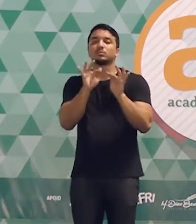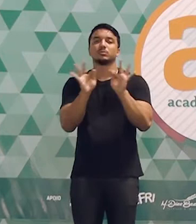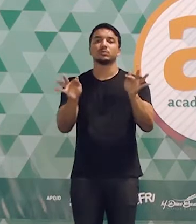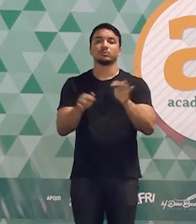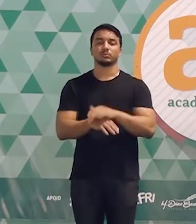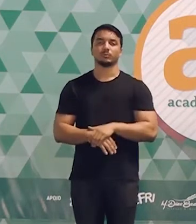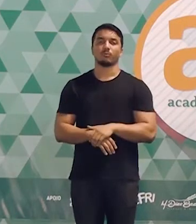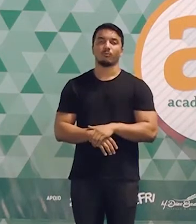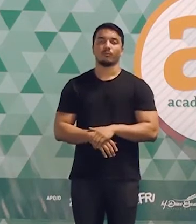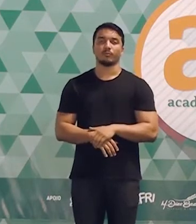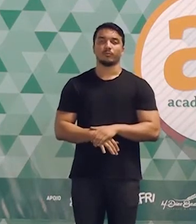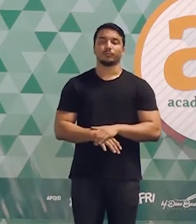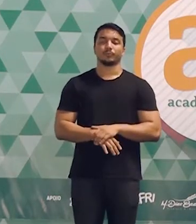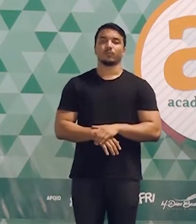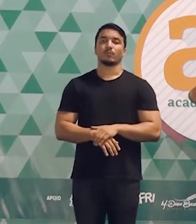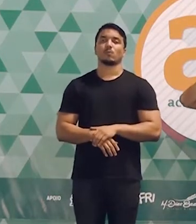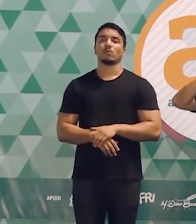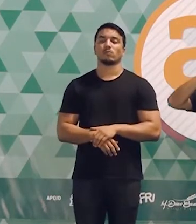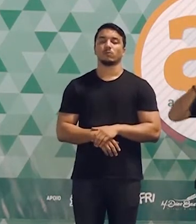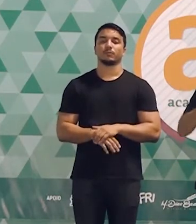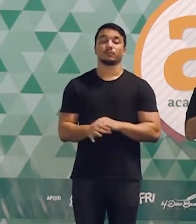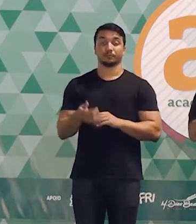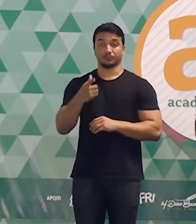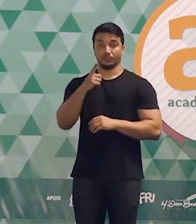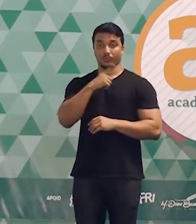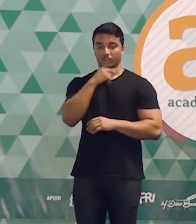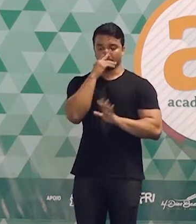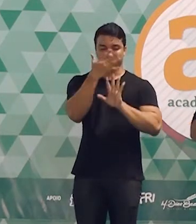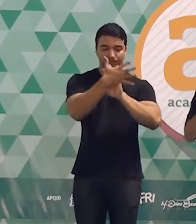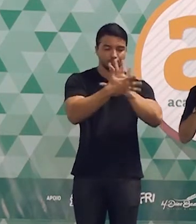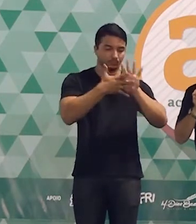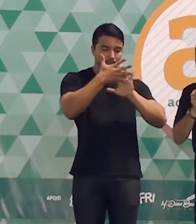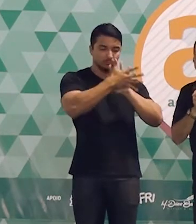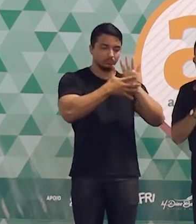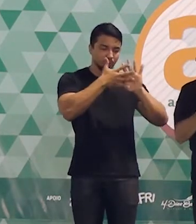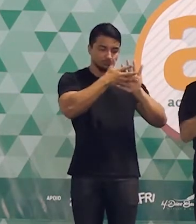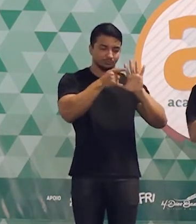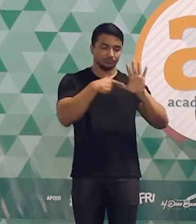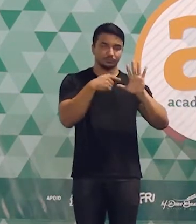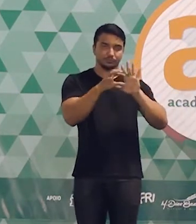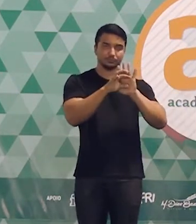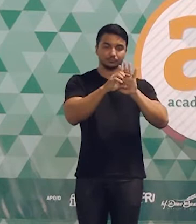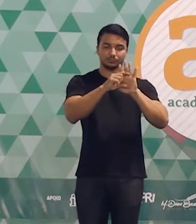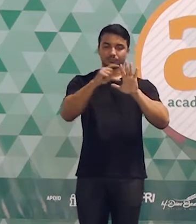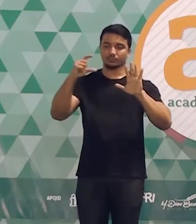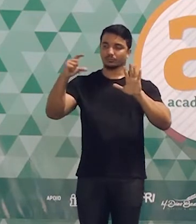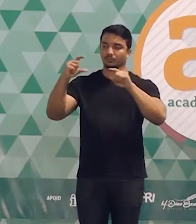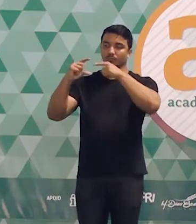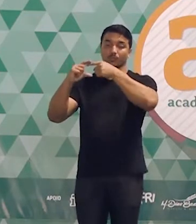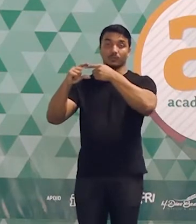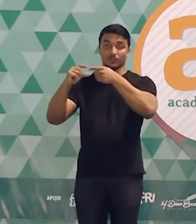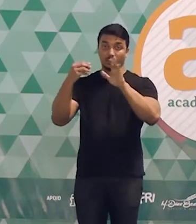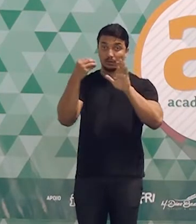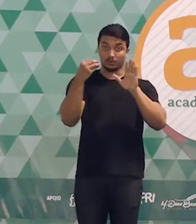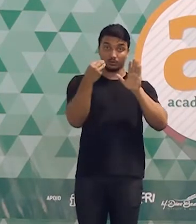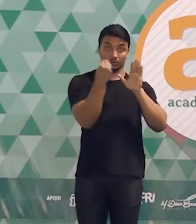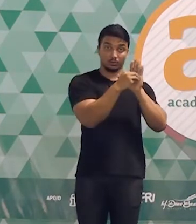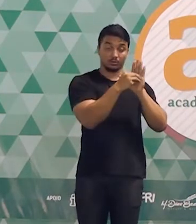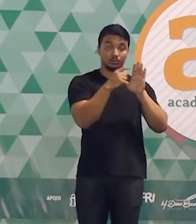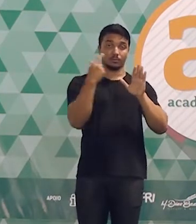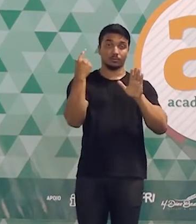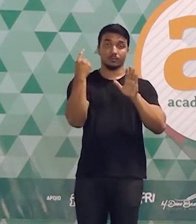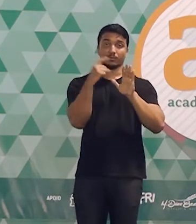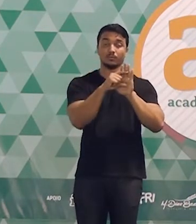compreende. Se você tem assim, num texto, você tem o seguinte fragmento em um texto.